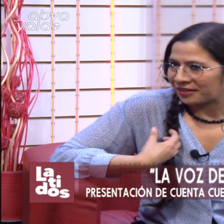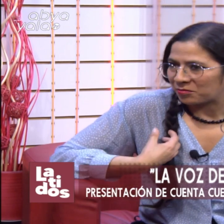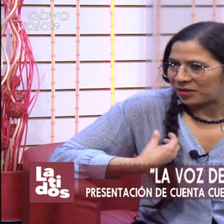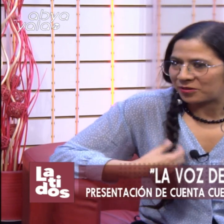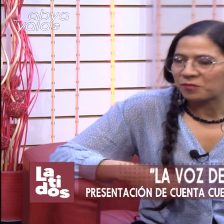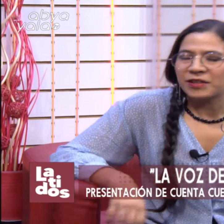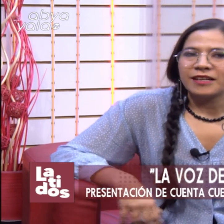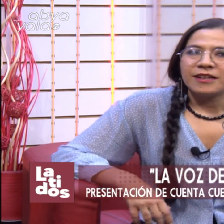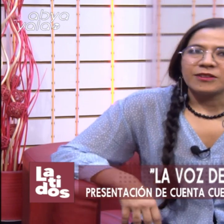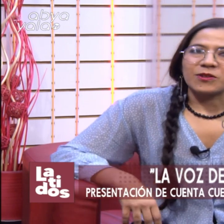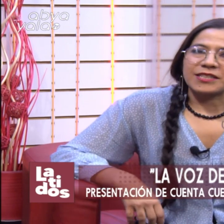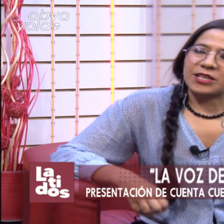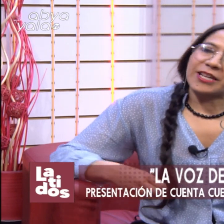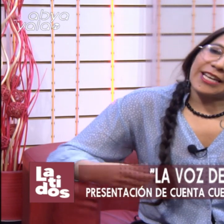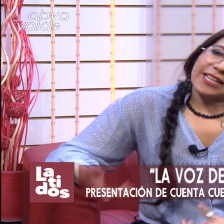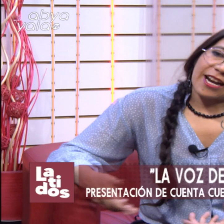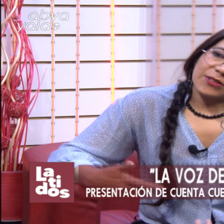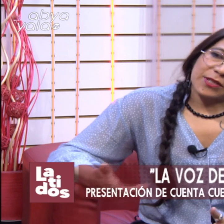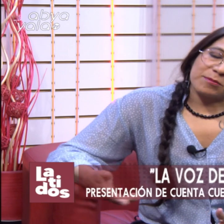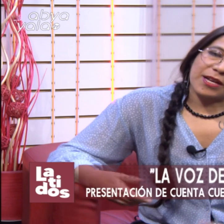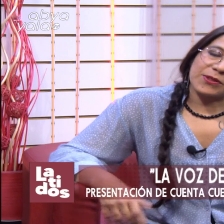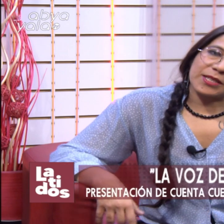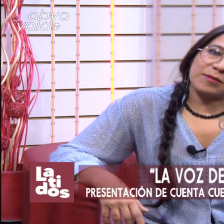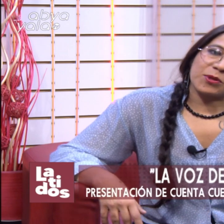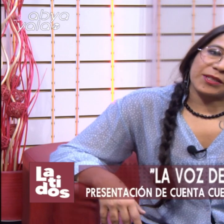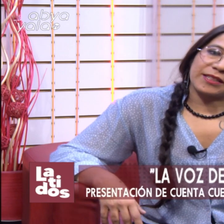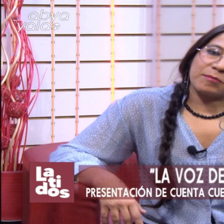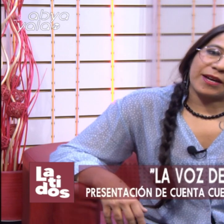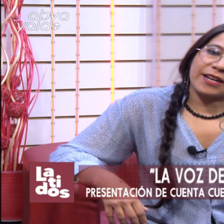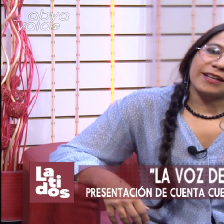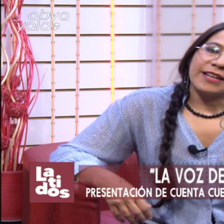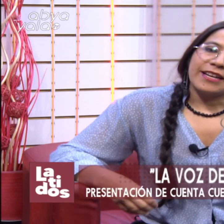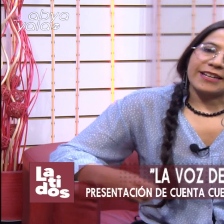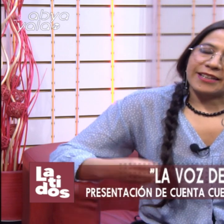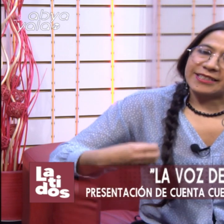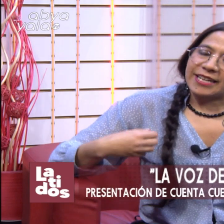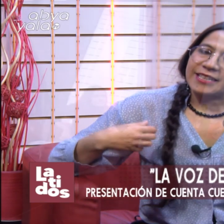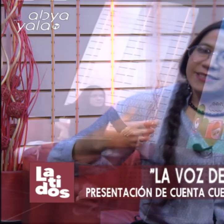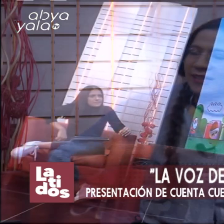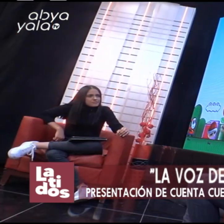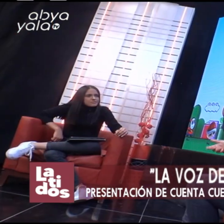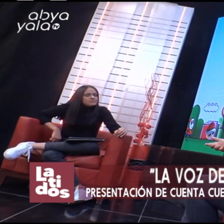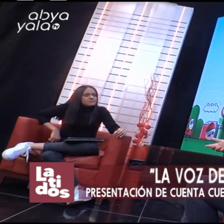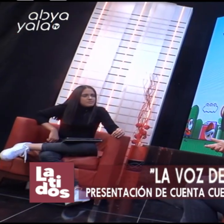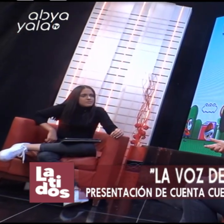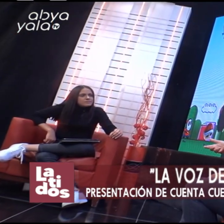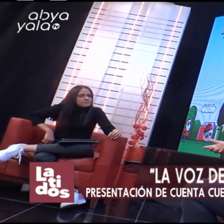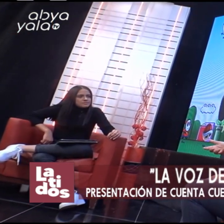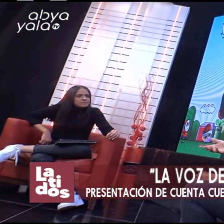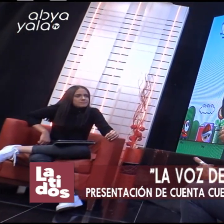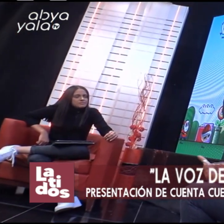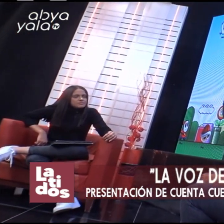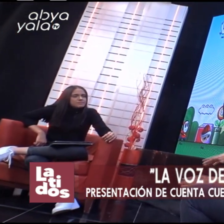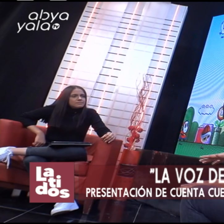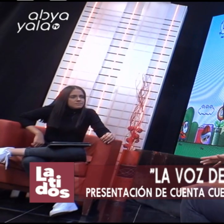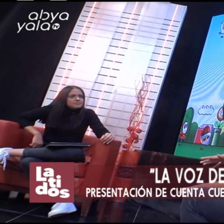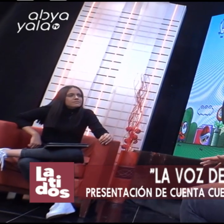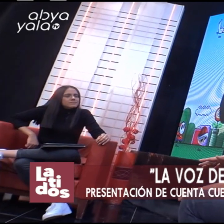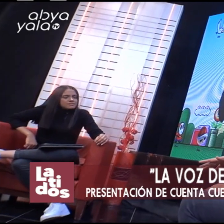¿no? Entonces, creo que generar esos espacios es importante para garantizar que estén como espectadores, pero también como partícipes, que esa es un